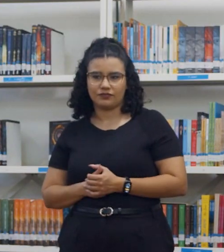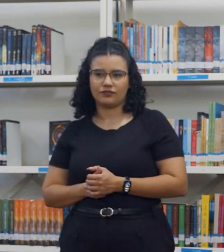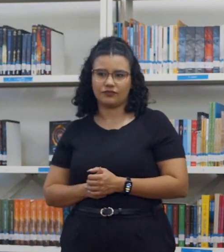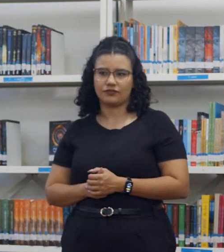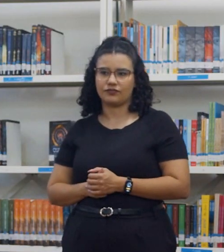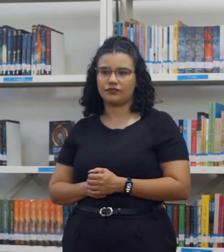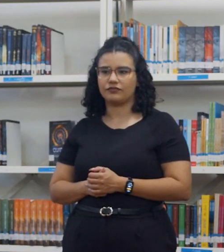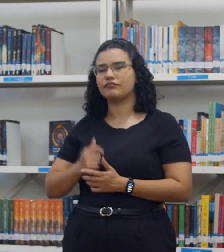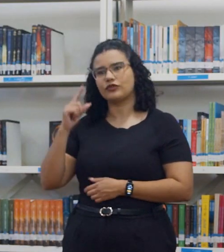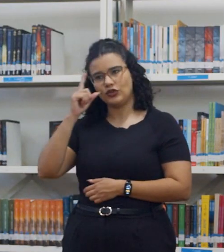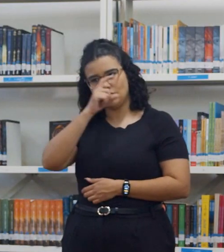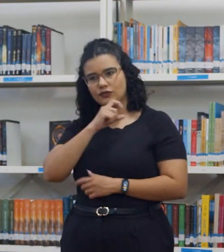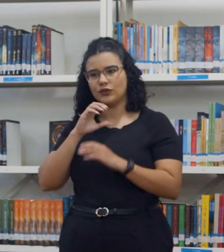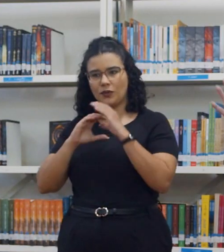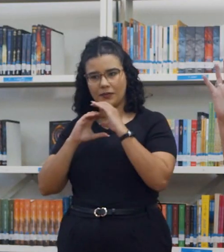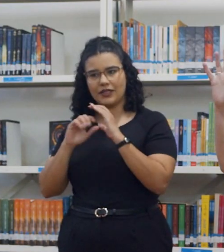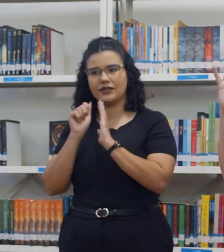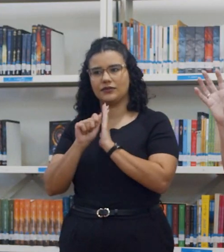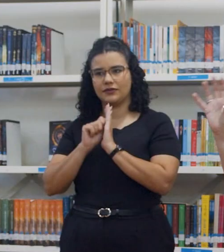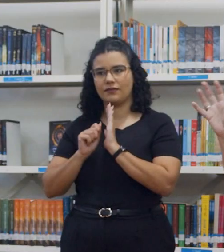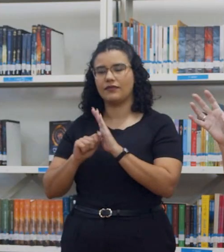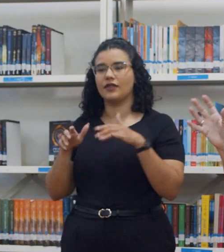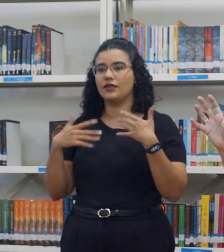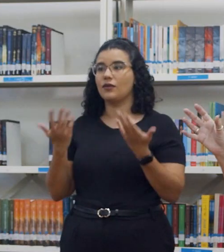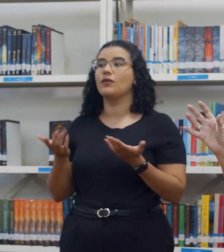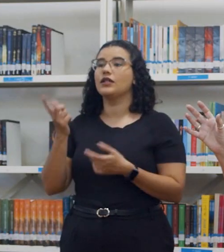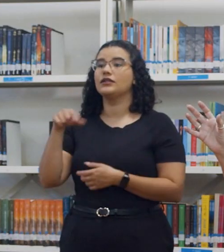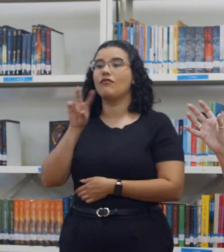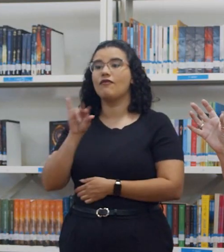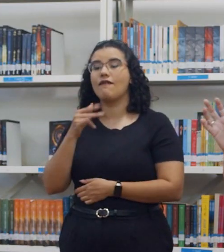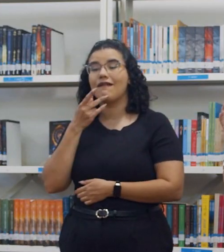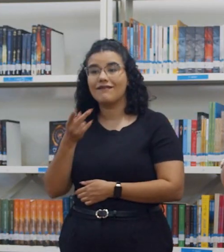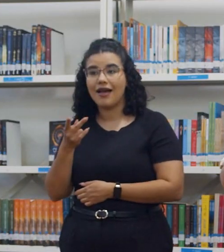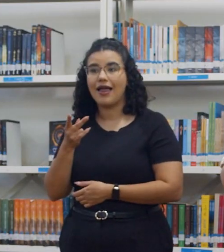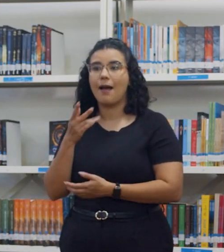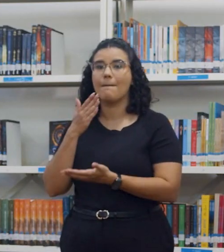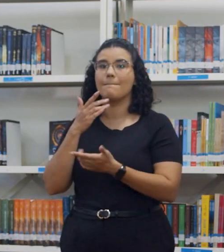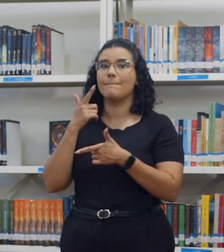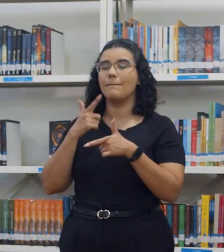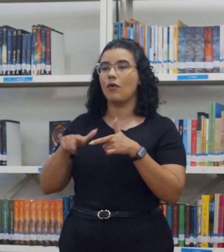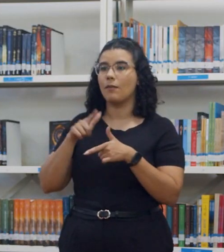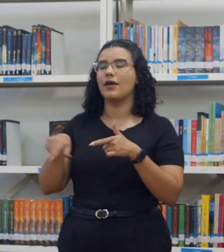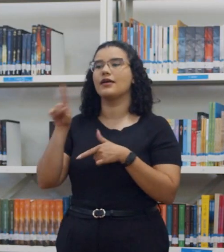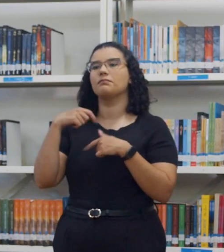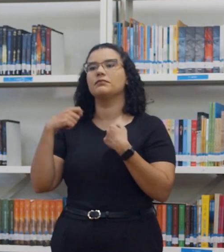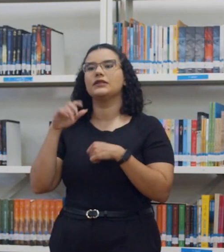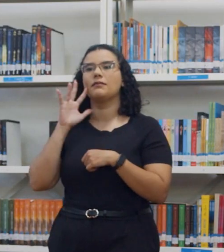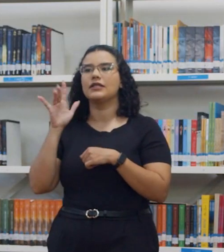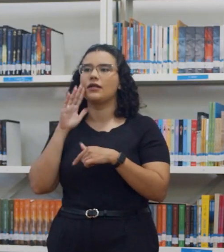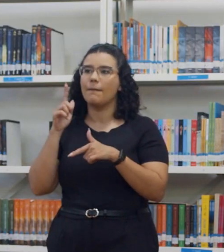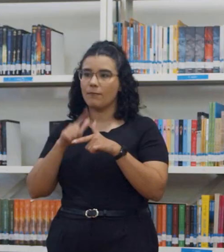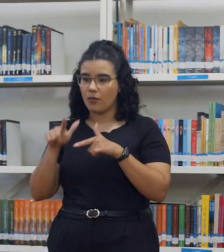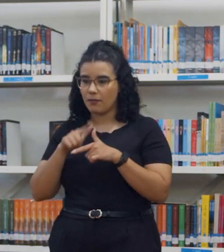Né? É difícil a comunicação escrita. Então, quando vocês forem falar o problema, vocês têm que pensar no problema que vocês